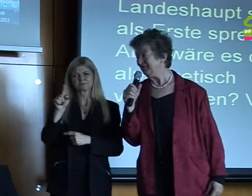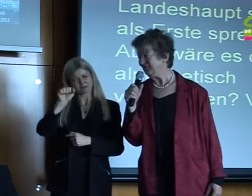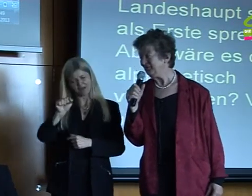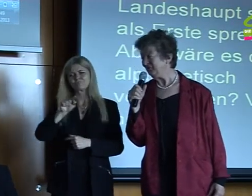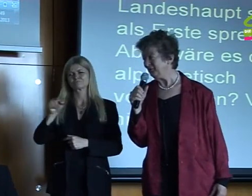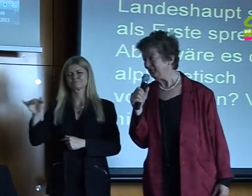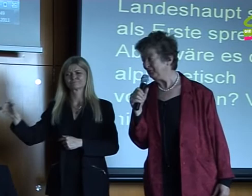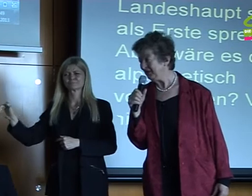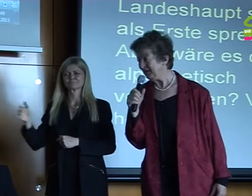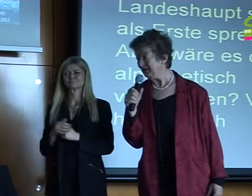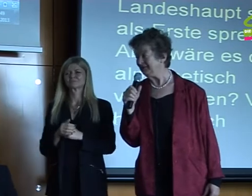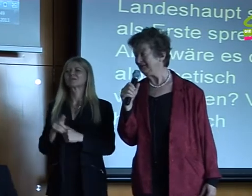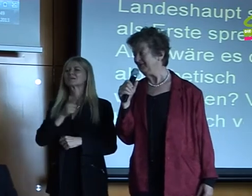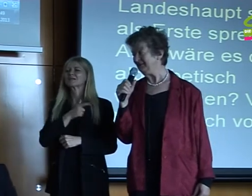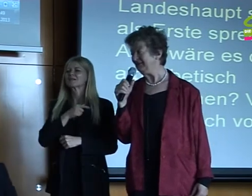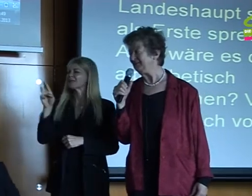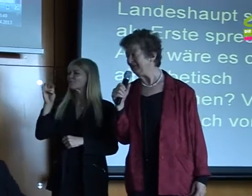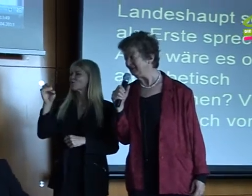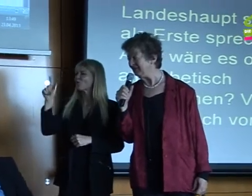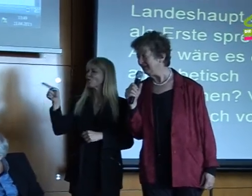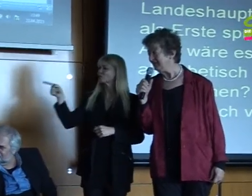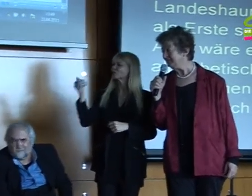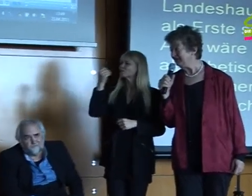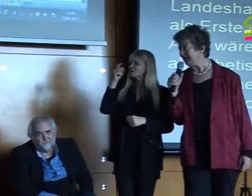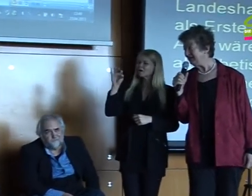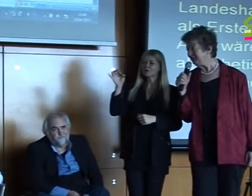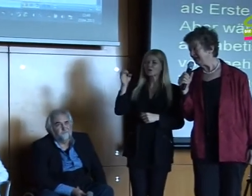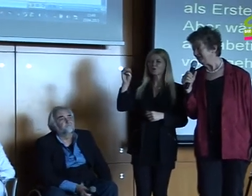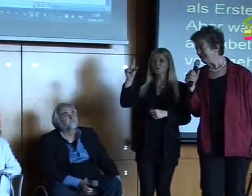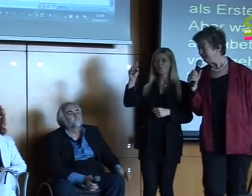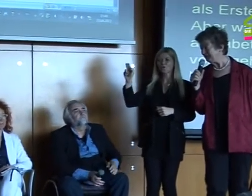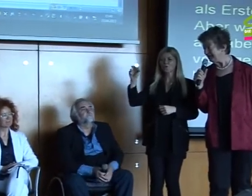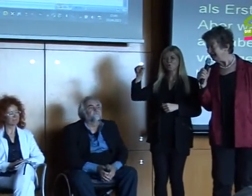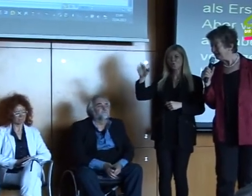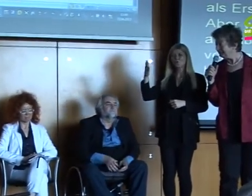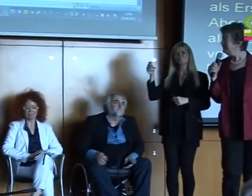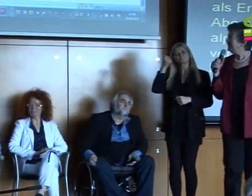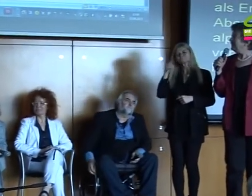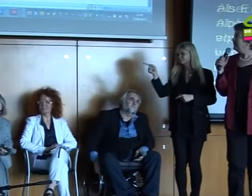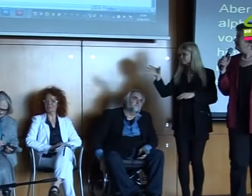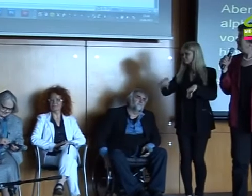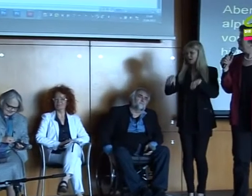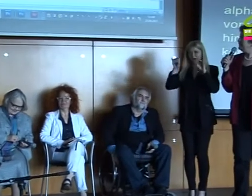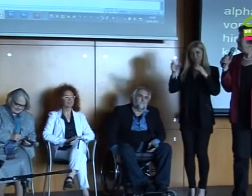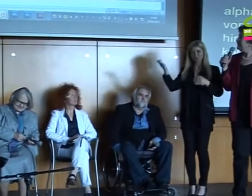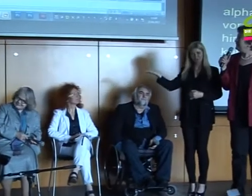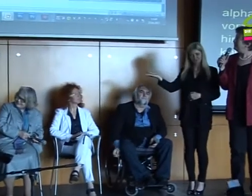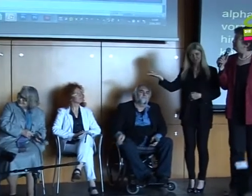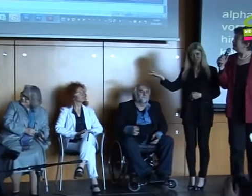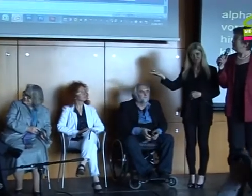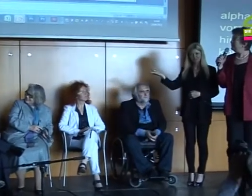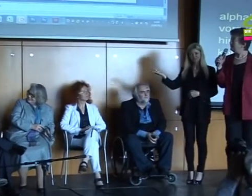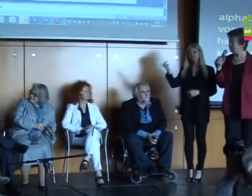Also, lieber Rolf Hollup, dann darf ich dich bitten, mit deinem Statement zu beginnen. Wir haben das